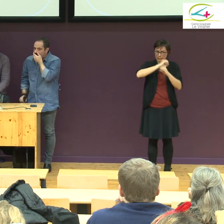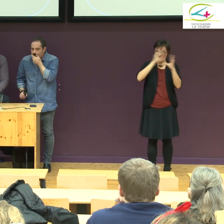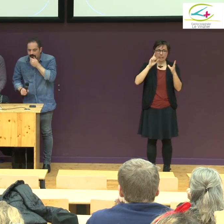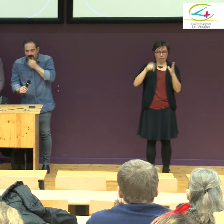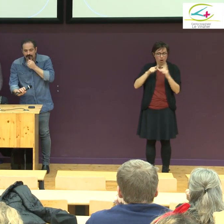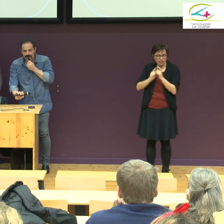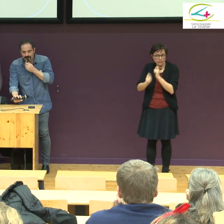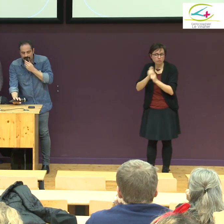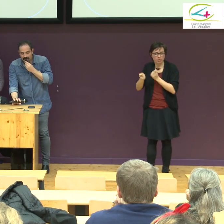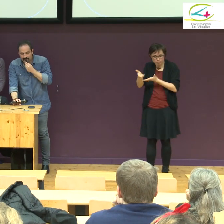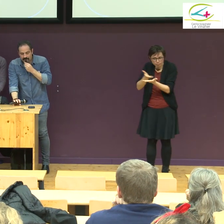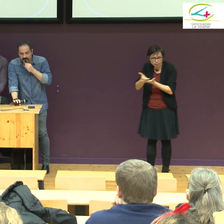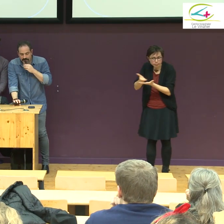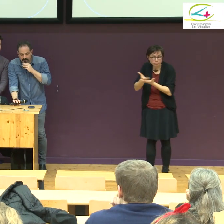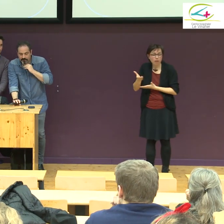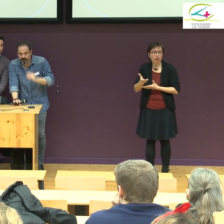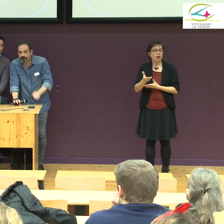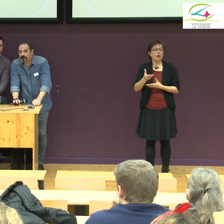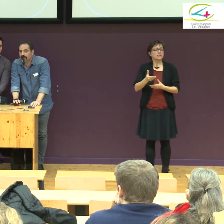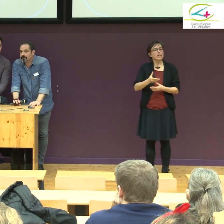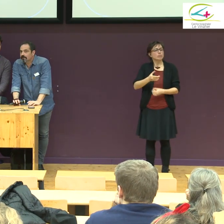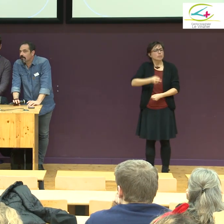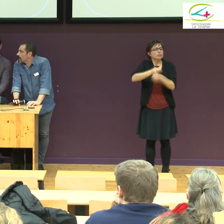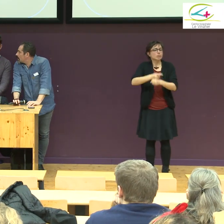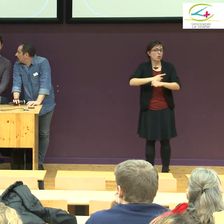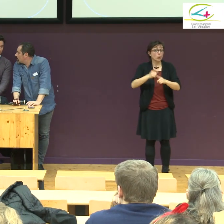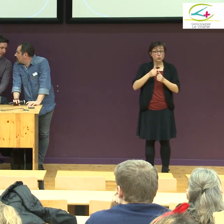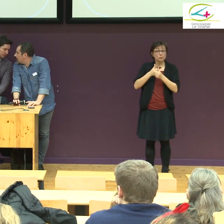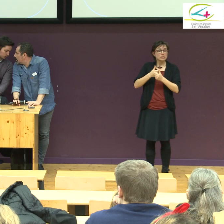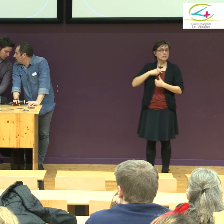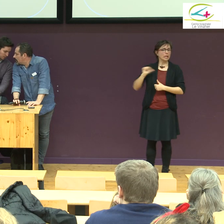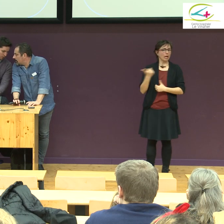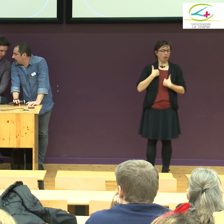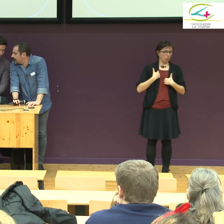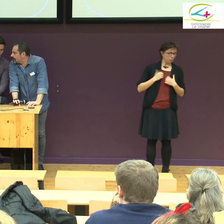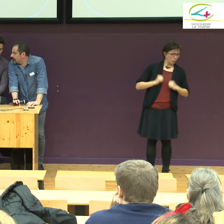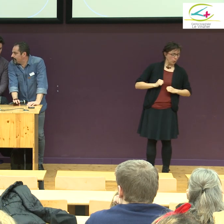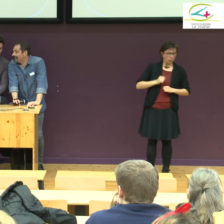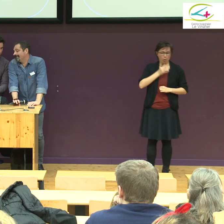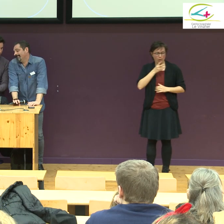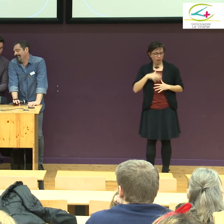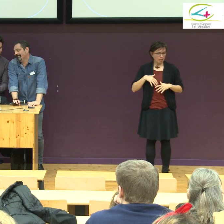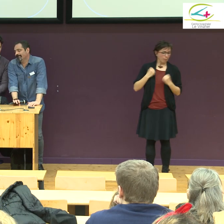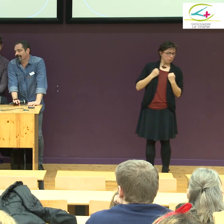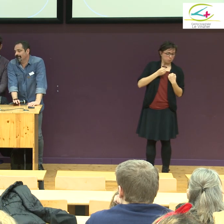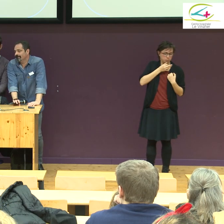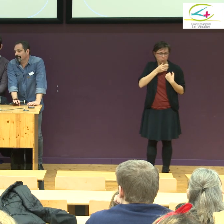commence par ça. Il faut sans injonction, hein, c'est en fonction, et ça va dépendre aussi des capacités de chacun, c'est vous dire que c'est possible d'en